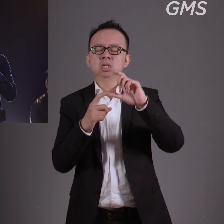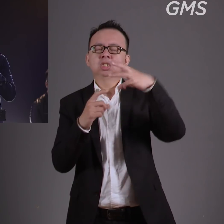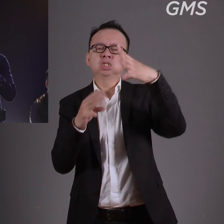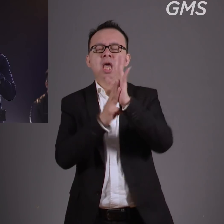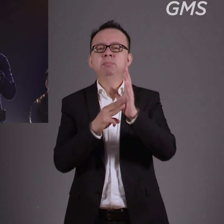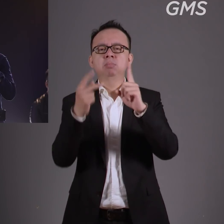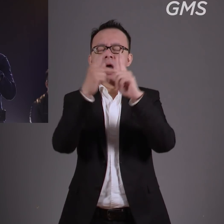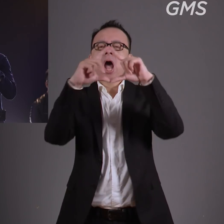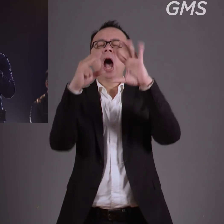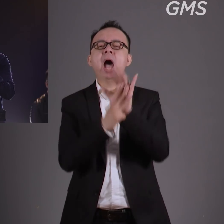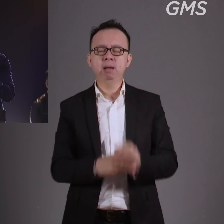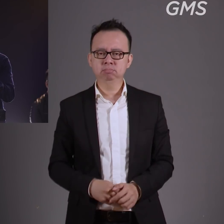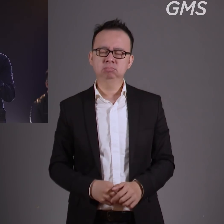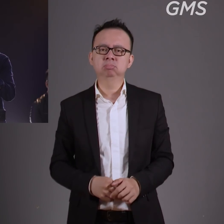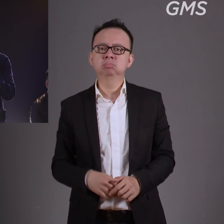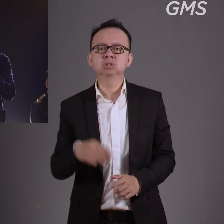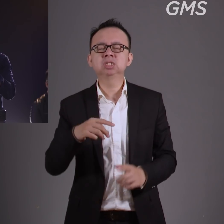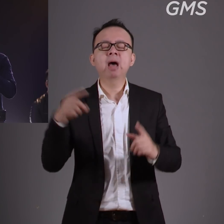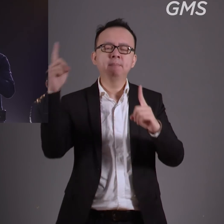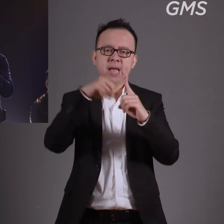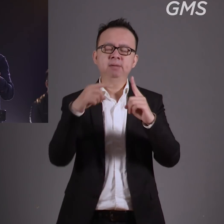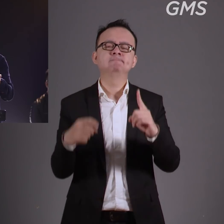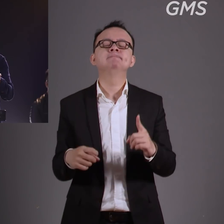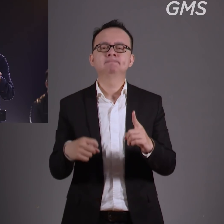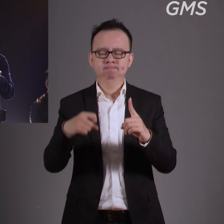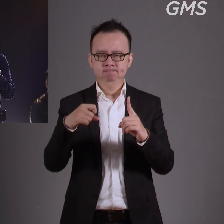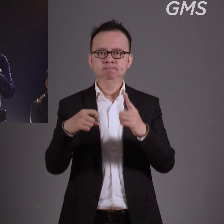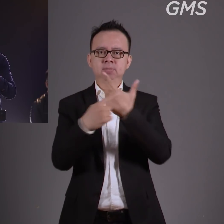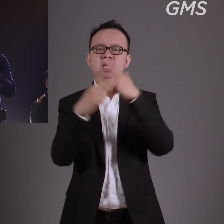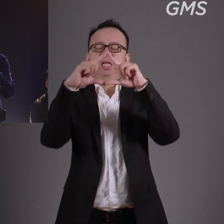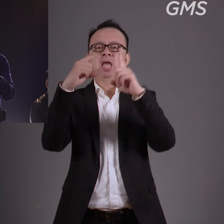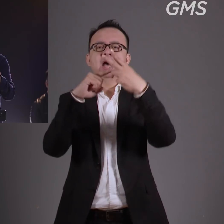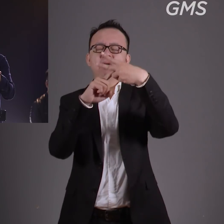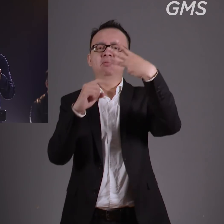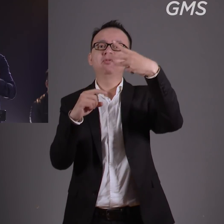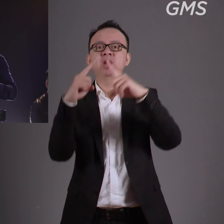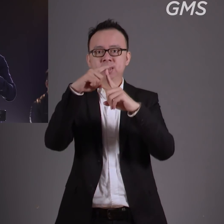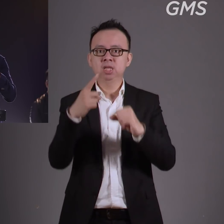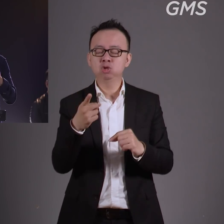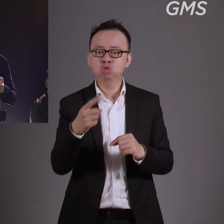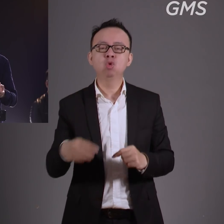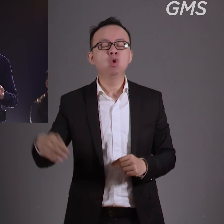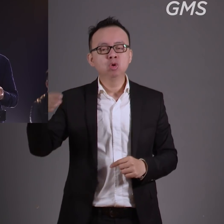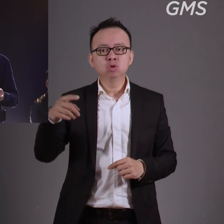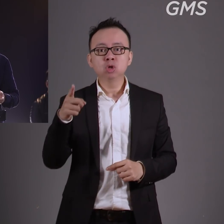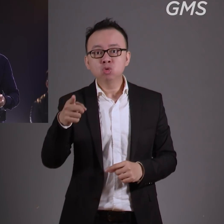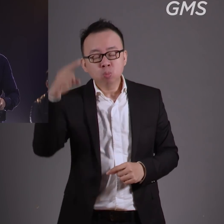Bahkan Kanaan pun seorang, he was a man, bukan a land, bukan satu tanah. Dia seorang